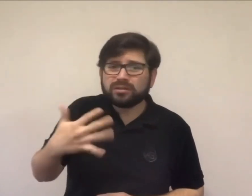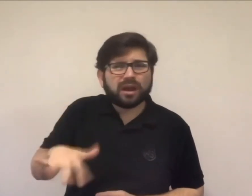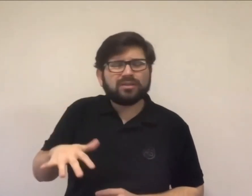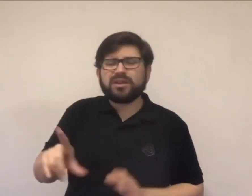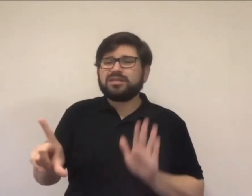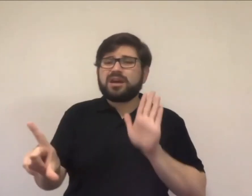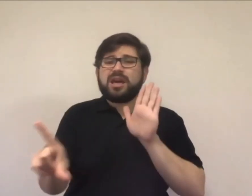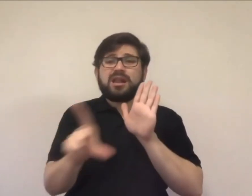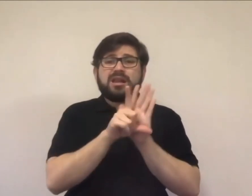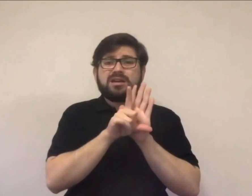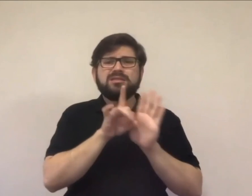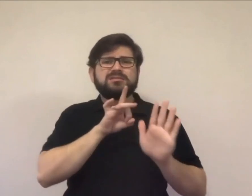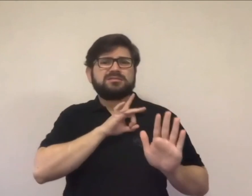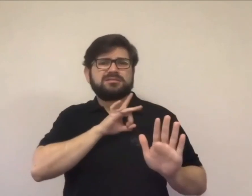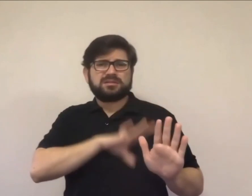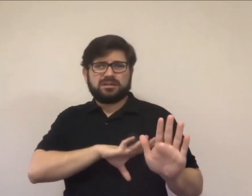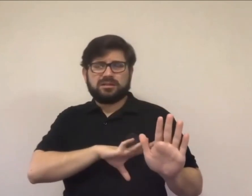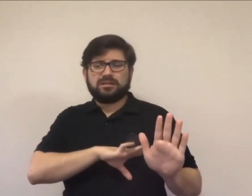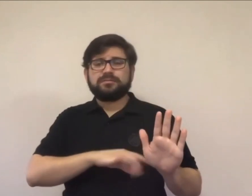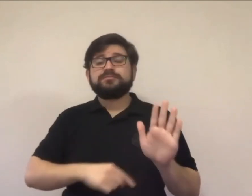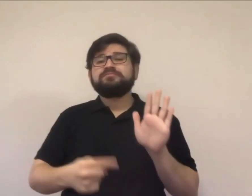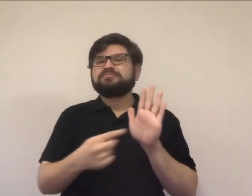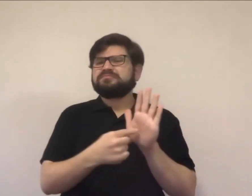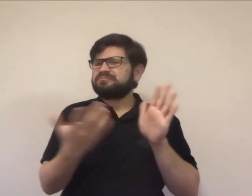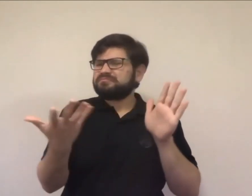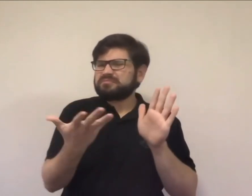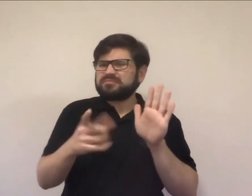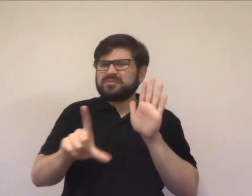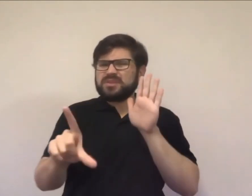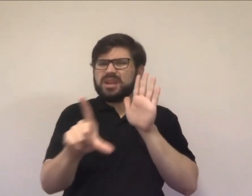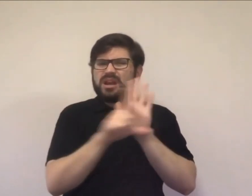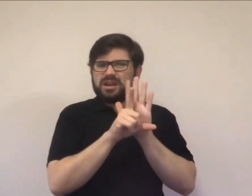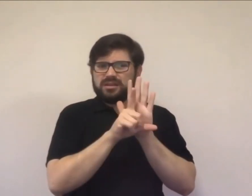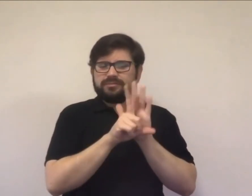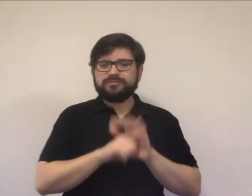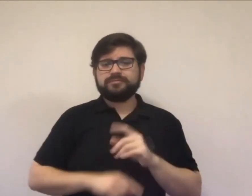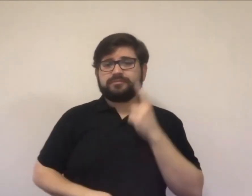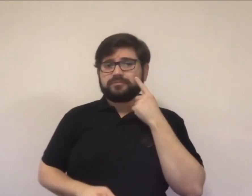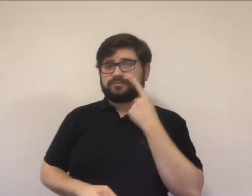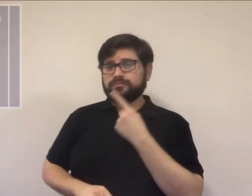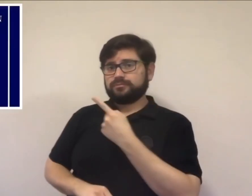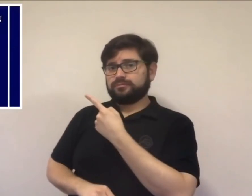muy importantes. Están escritos en una ley en Chile.